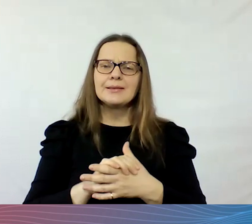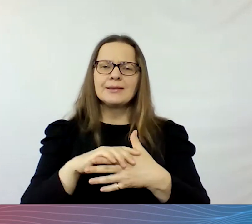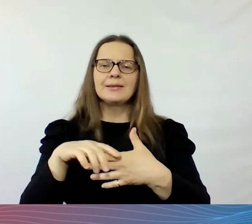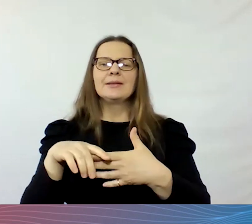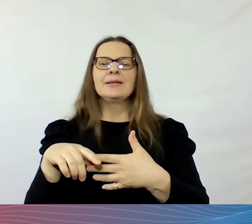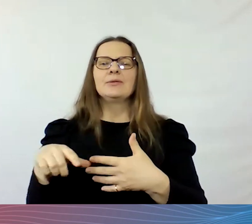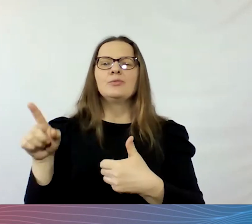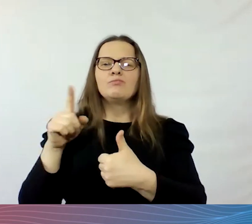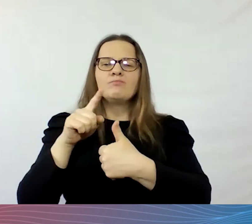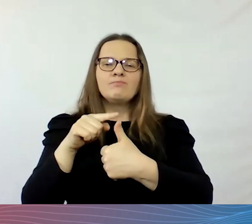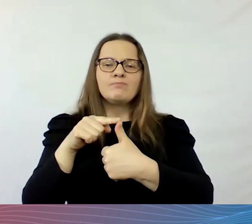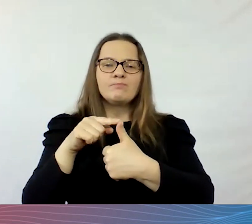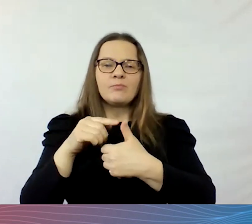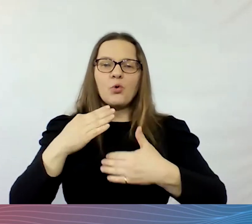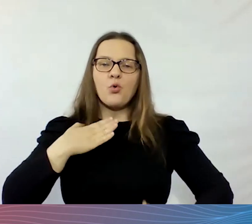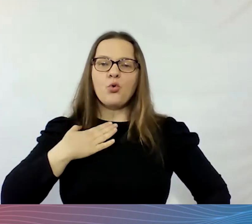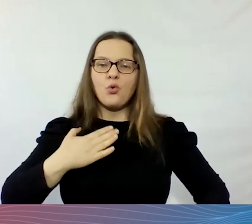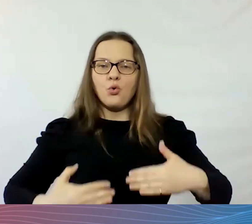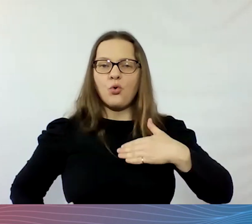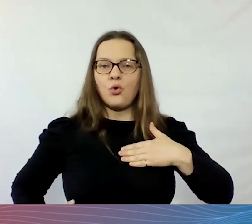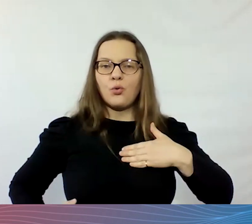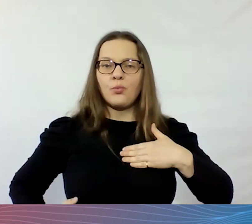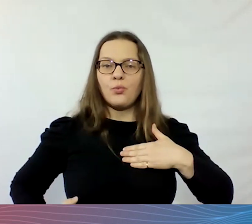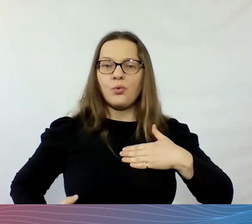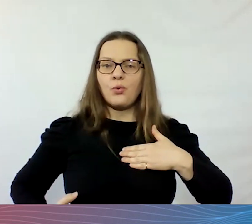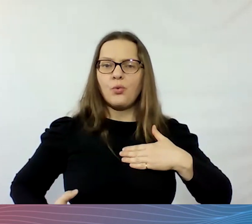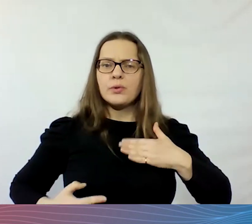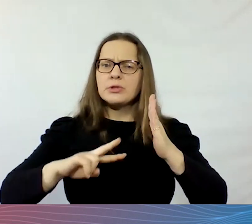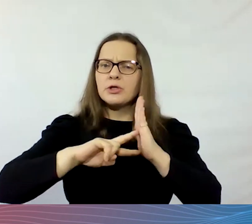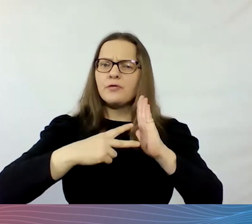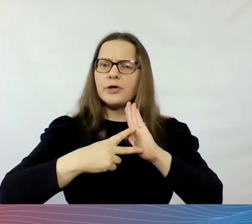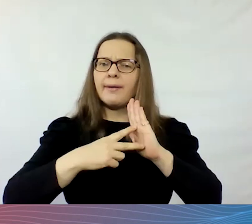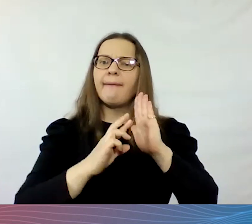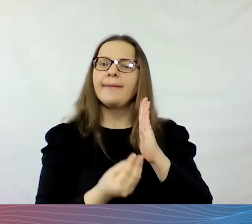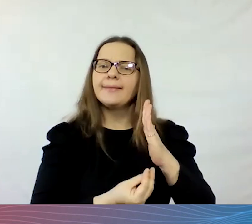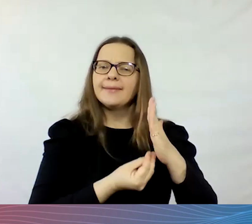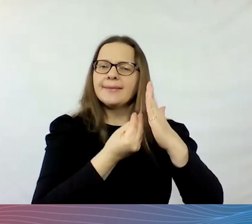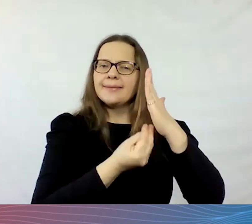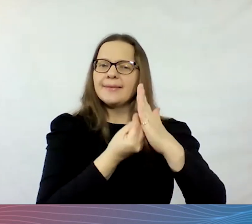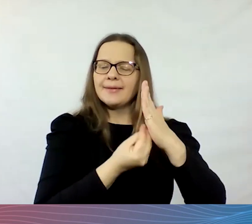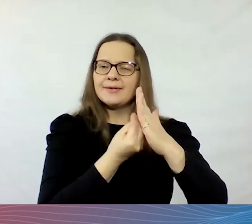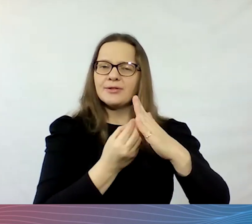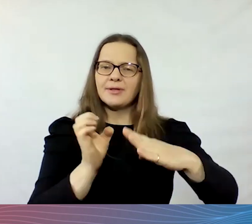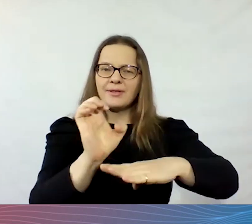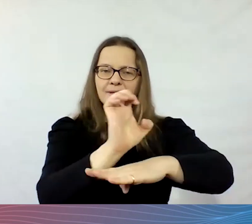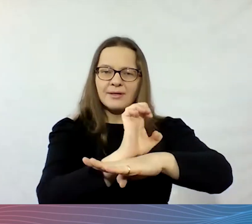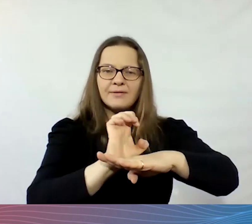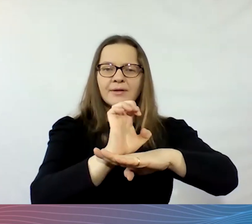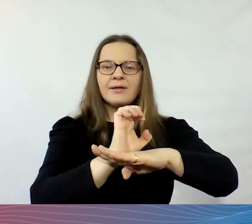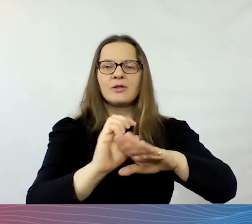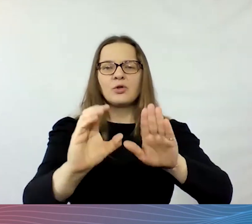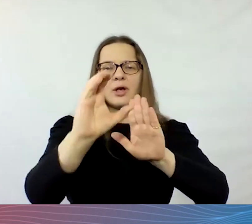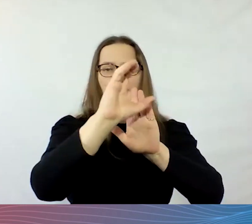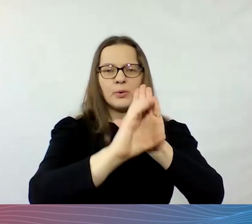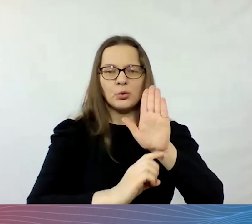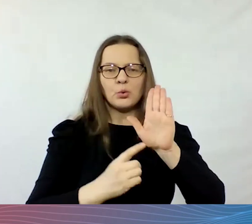Irmãos, a igreja é o corpo de Cristo. Efésios 1, versículo 23, 22 e 23, não é isso? Vai